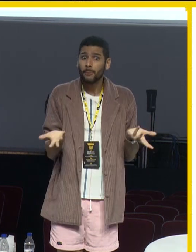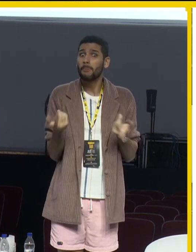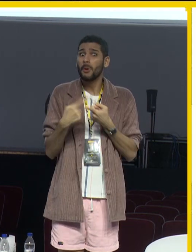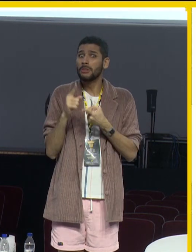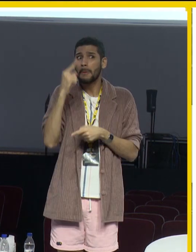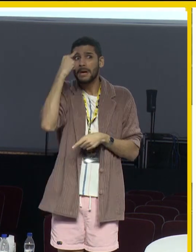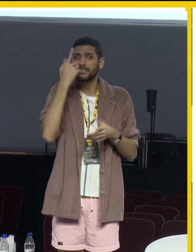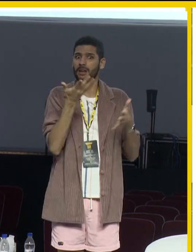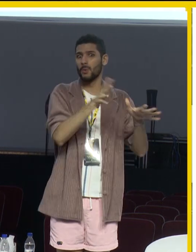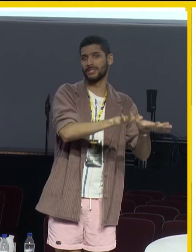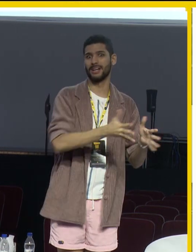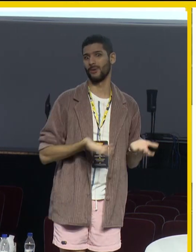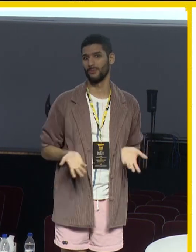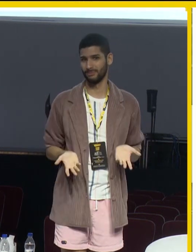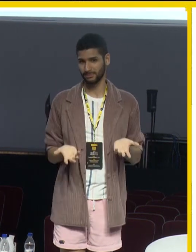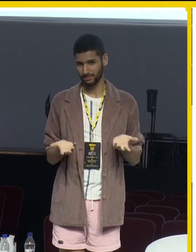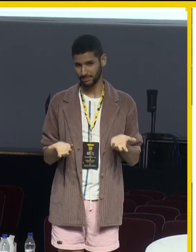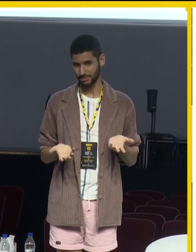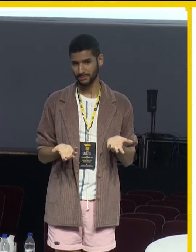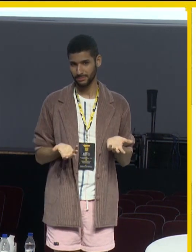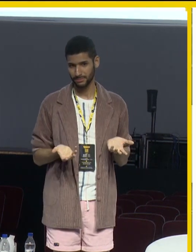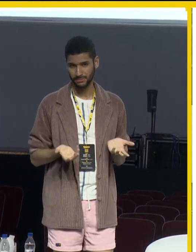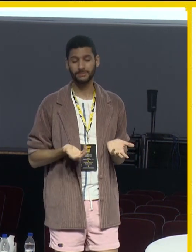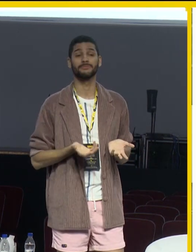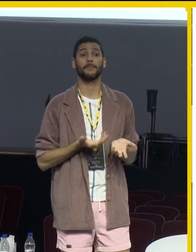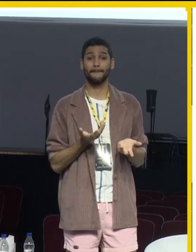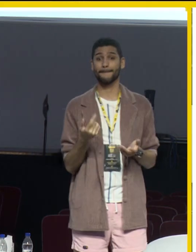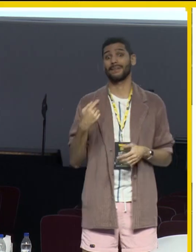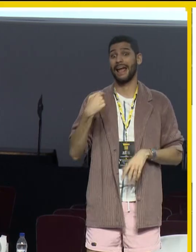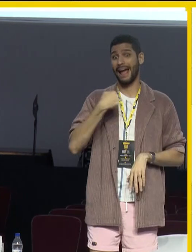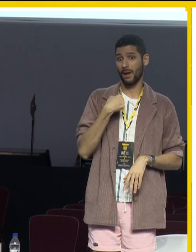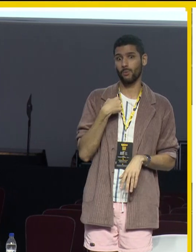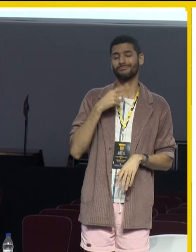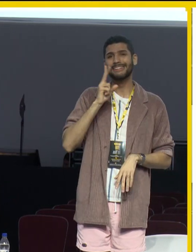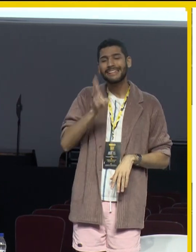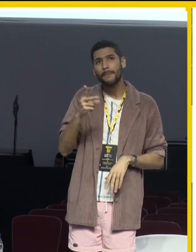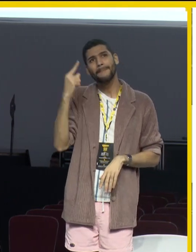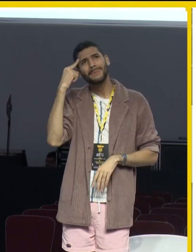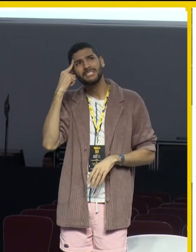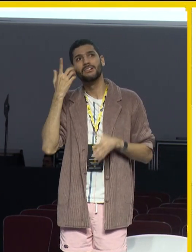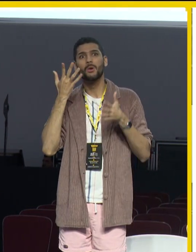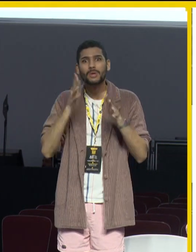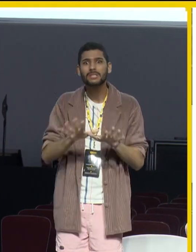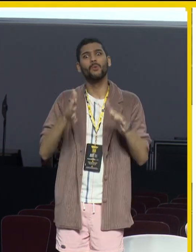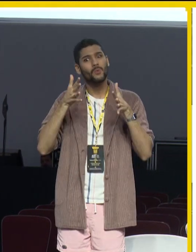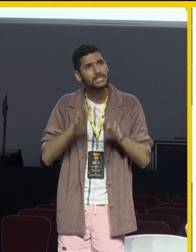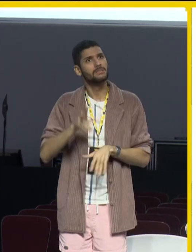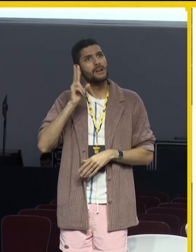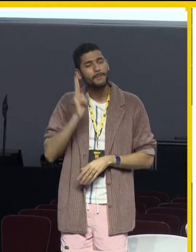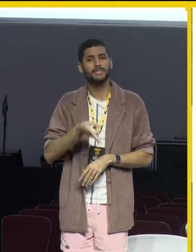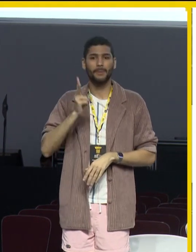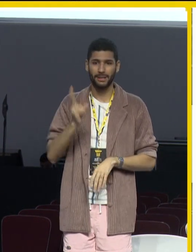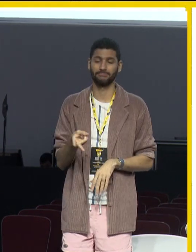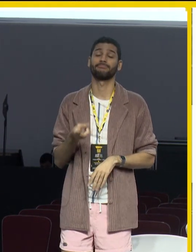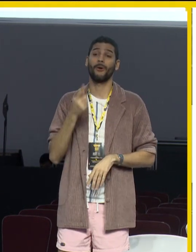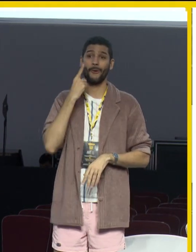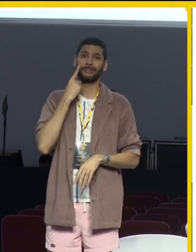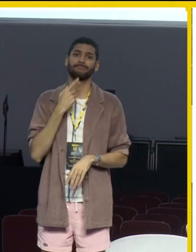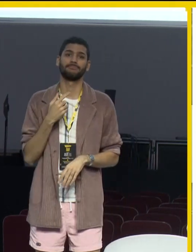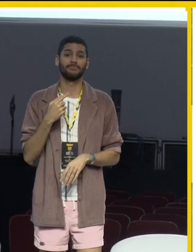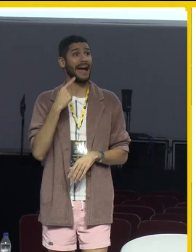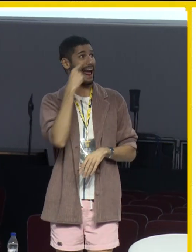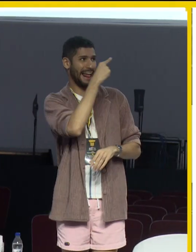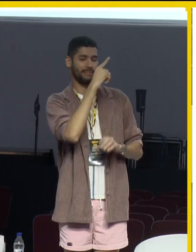conteúdo então por que não pensa na inclusão nos seus vídeos e eu sempre pensei na inclusão sempre